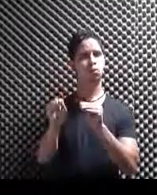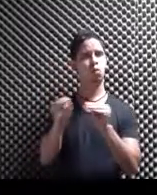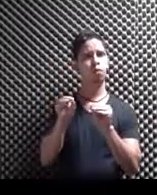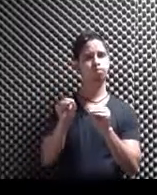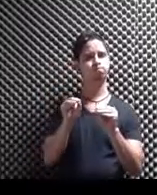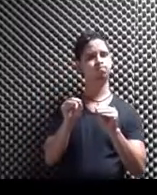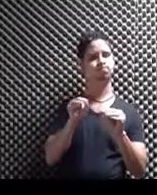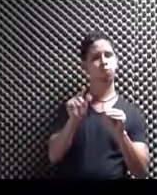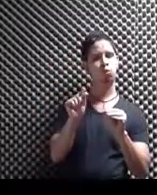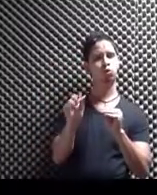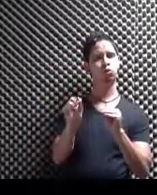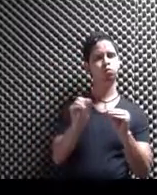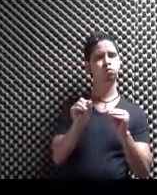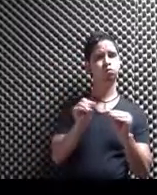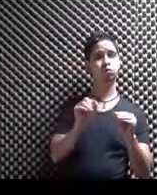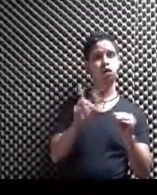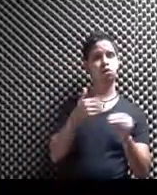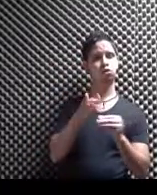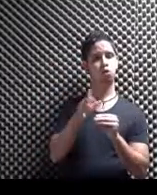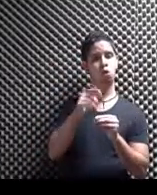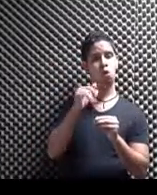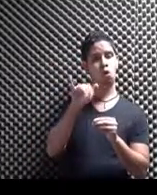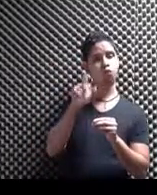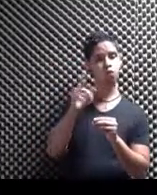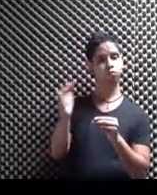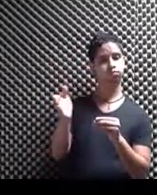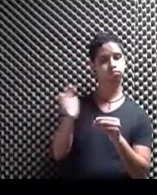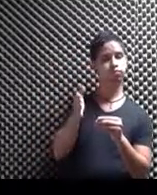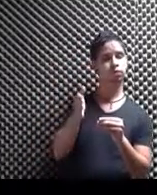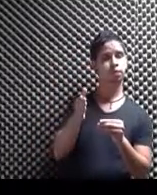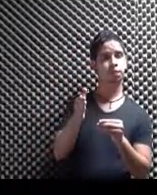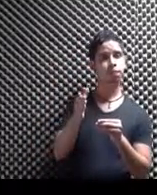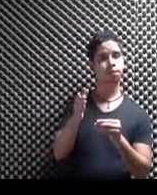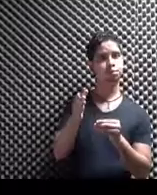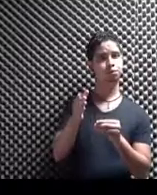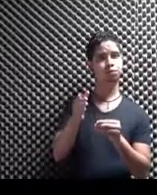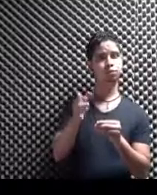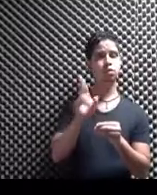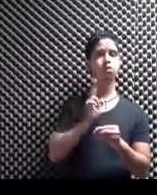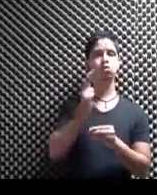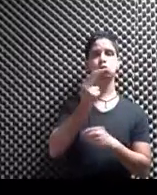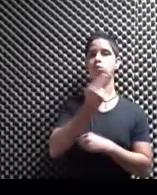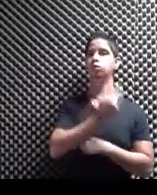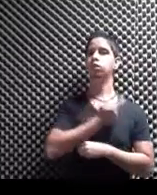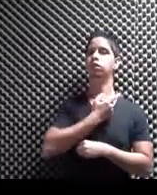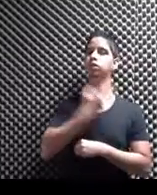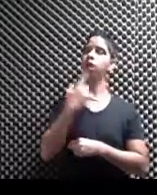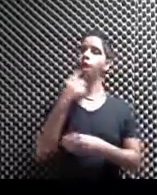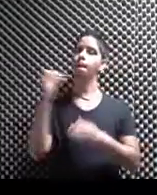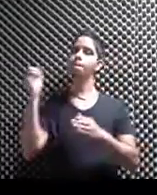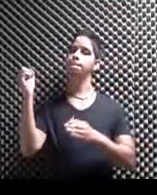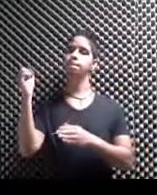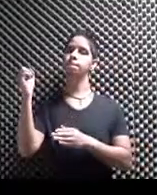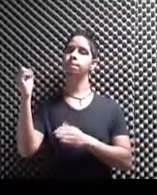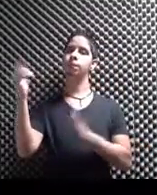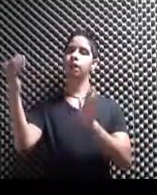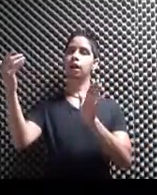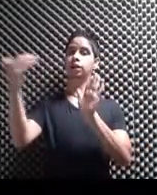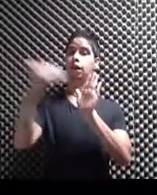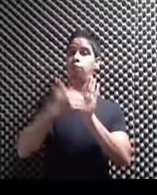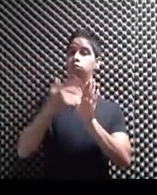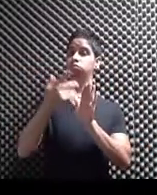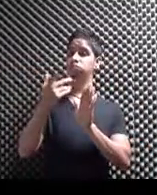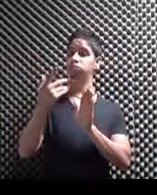acá yo me echo para acá échate tú para acá José y bueno nosotros regresamos el próximo préndelo préndelo